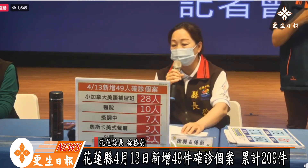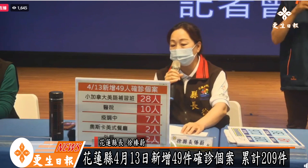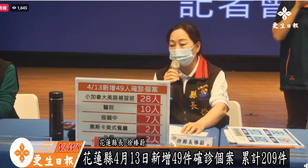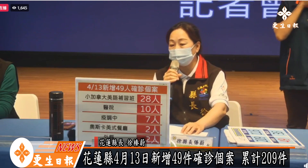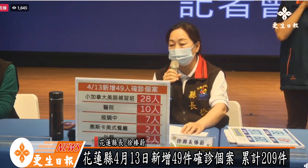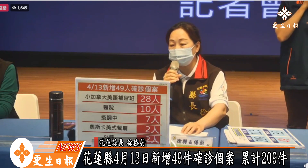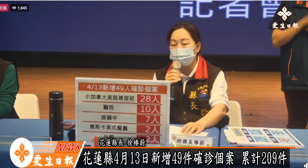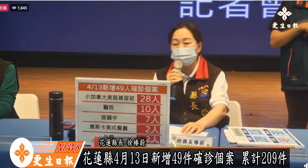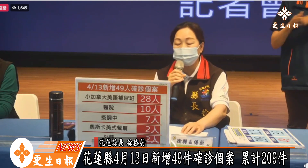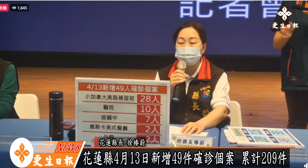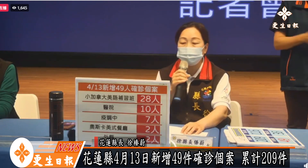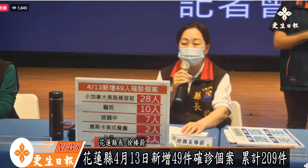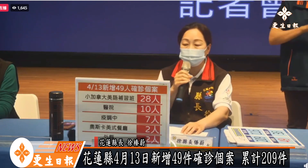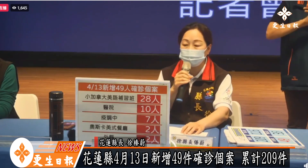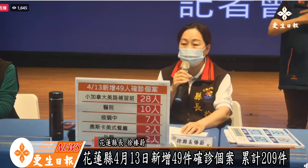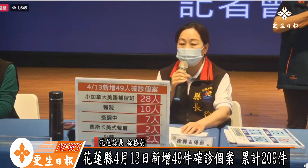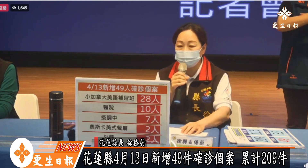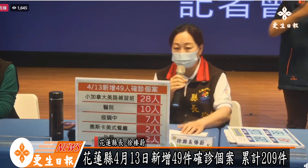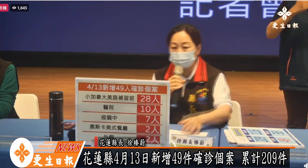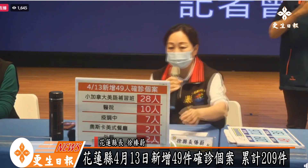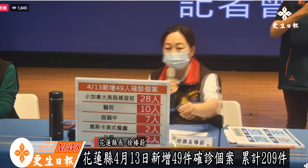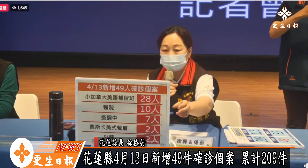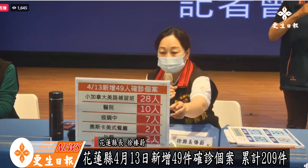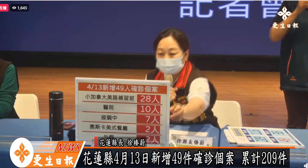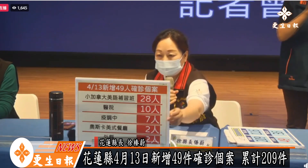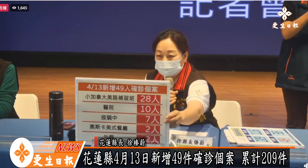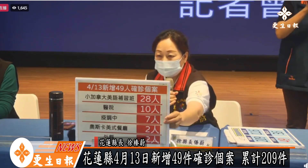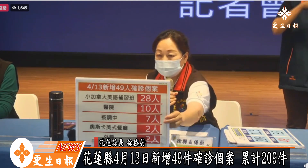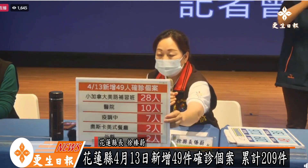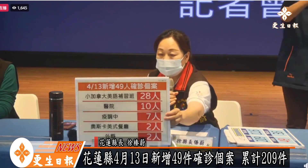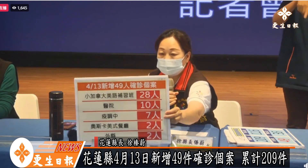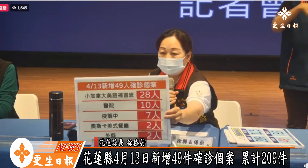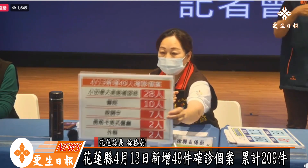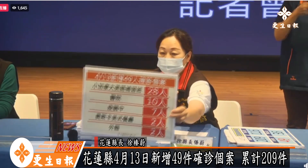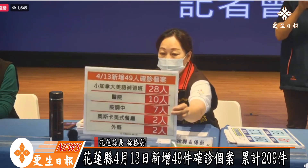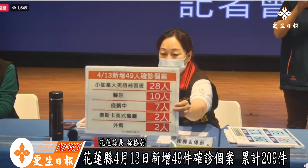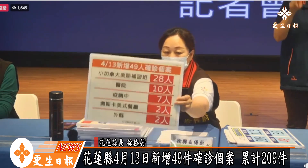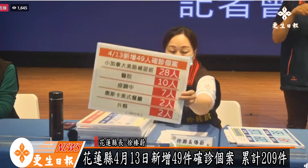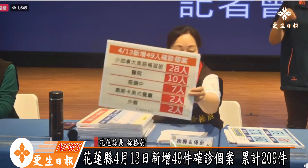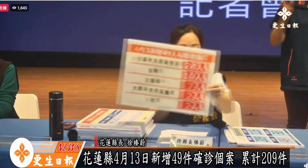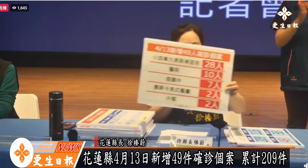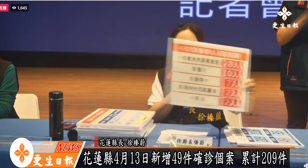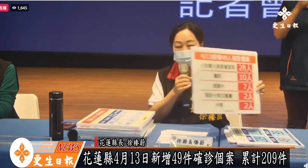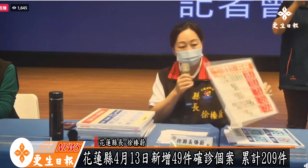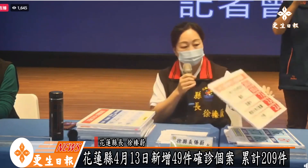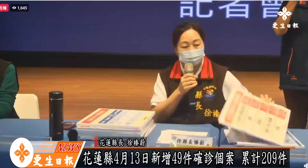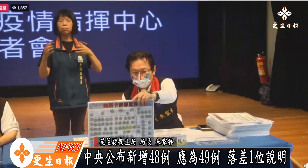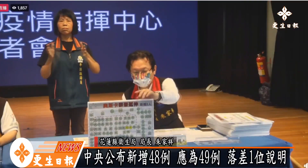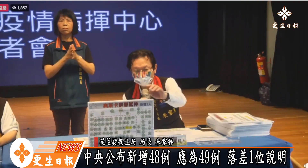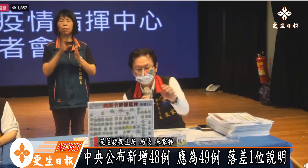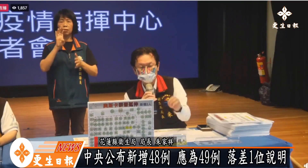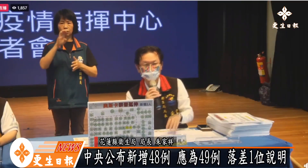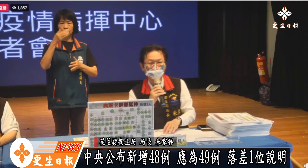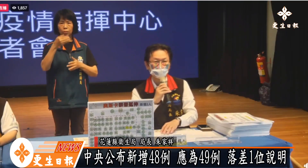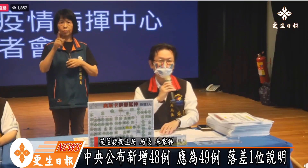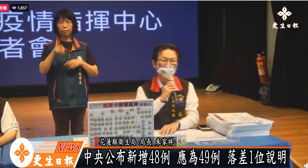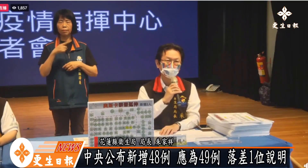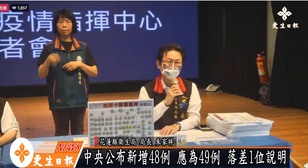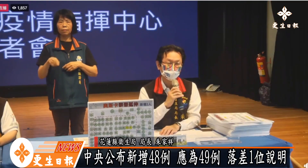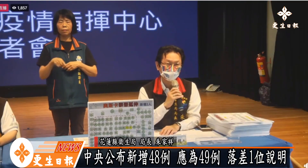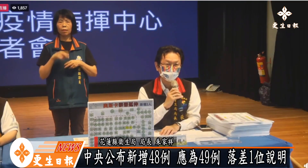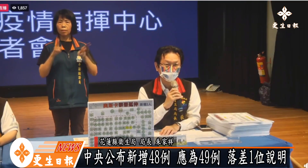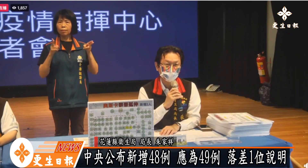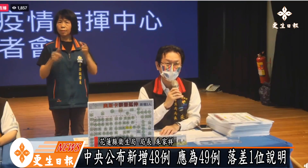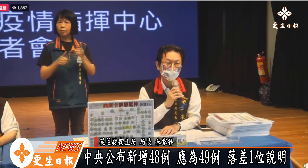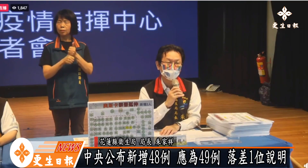另外就是在外县市匡列的部分有2个人，所以以上一共是49个人。 那49个案子跟中